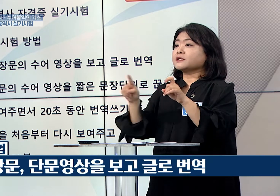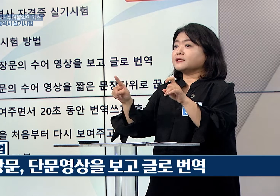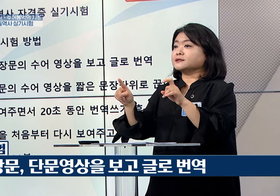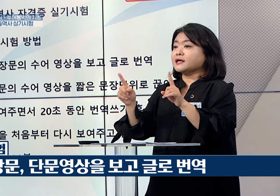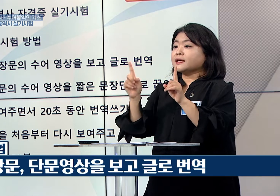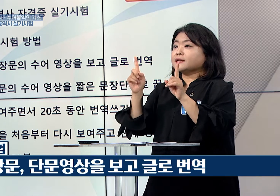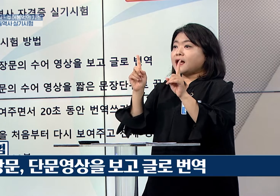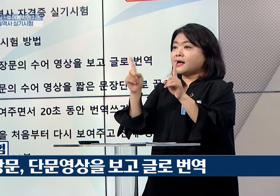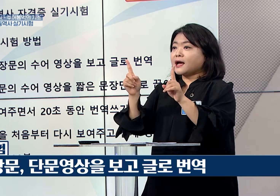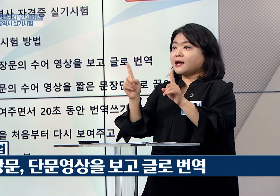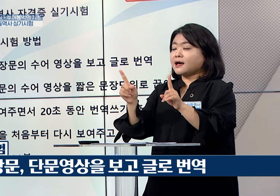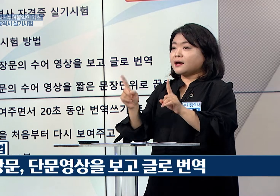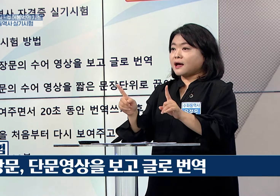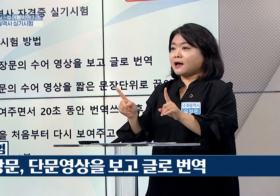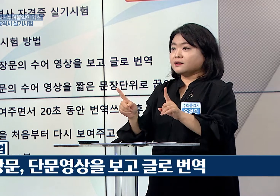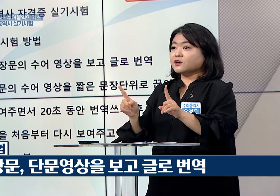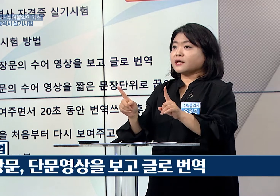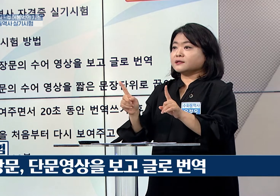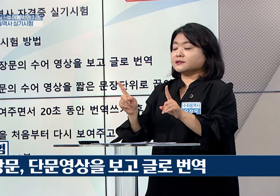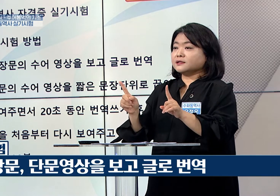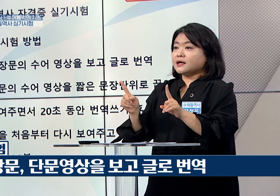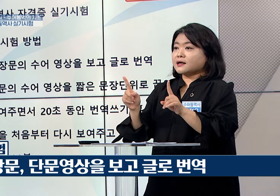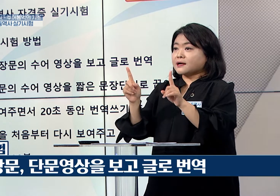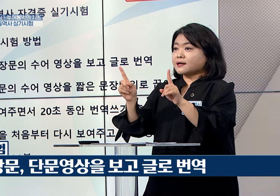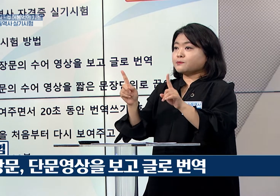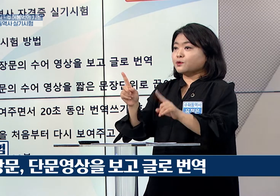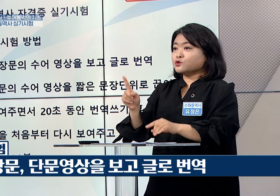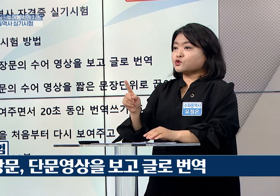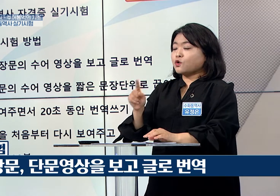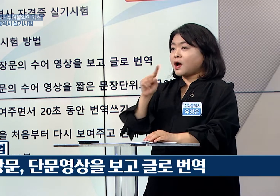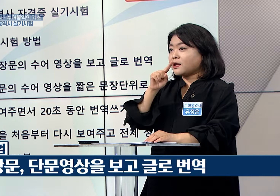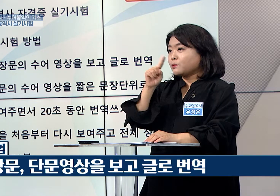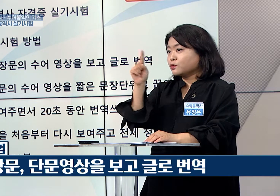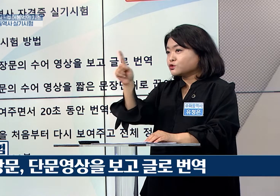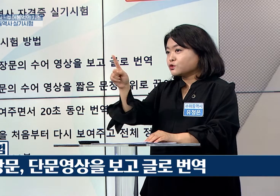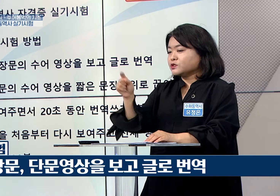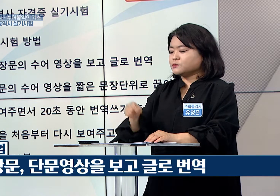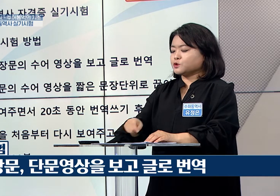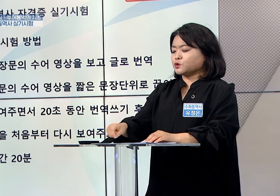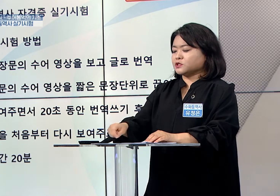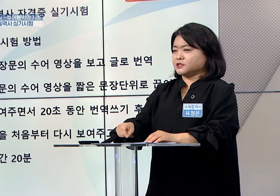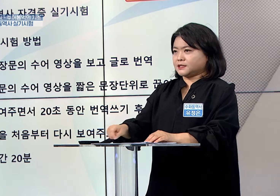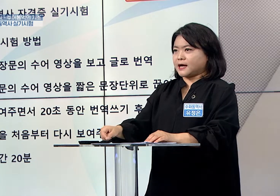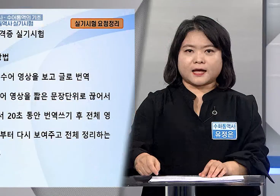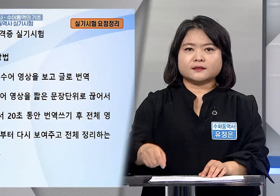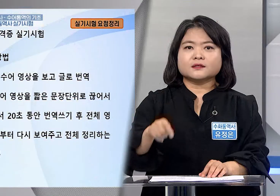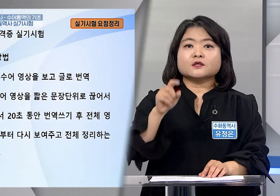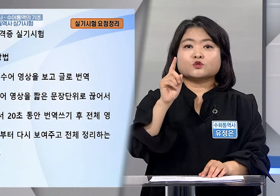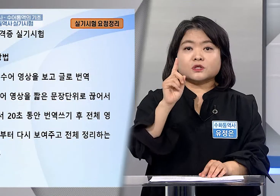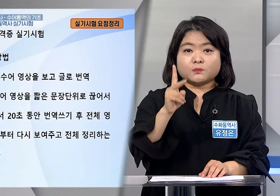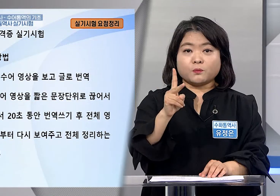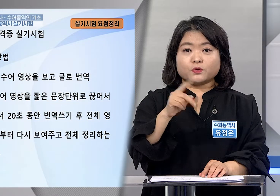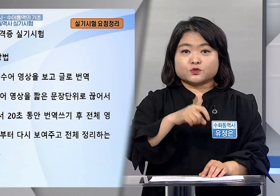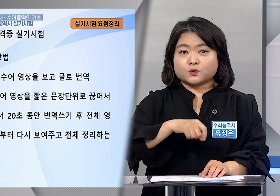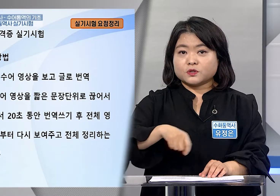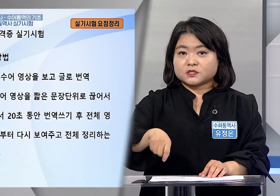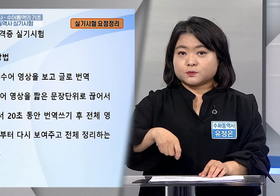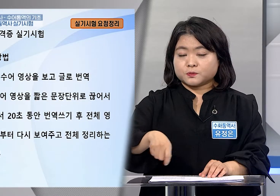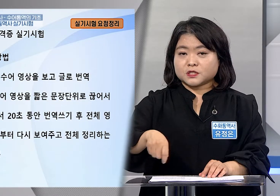10개는 하나 10개를 각각 보여주고 하나 보여주고 20초 쓰는 시간 2번 보여주고 20초